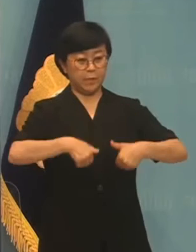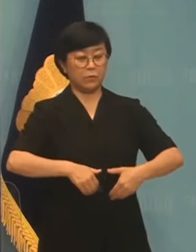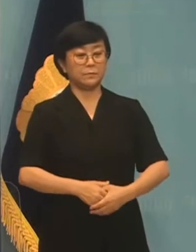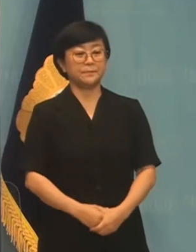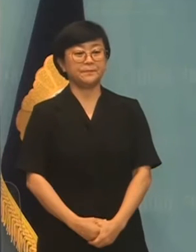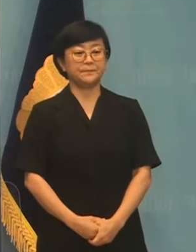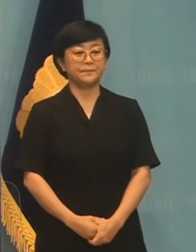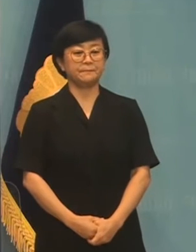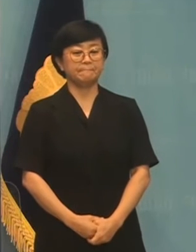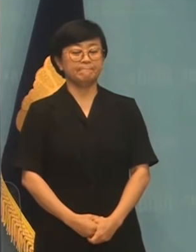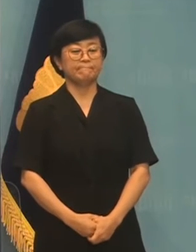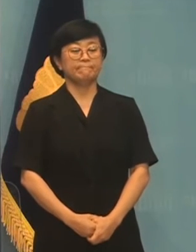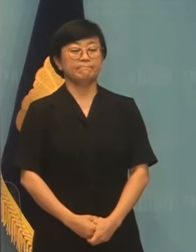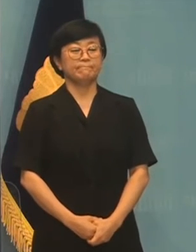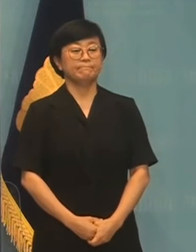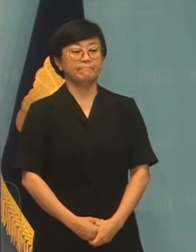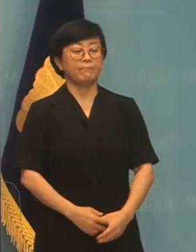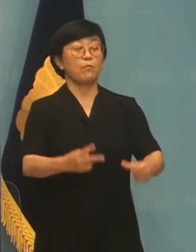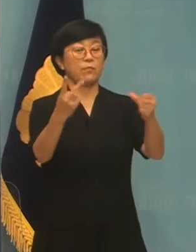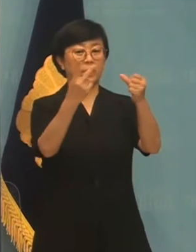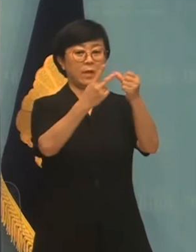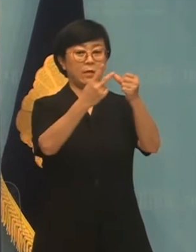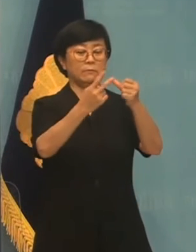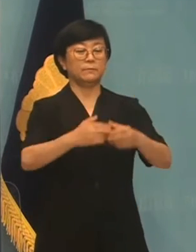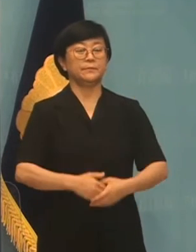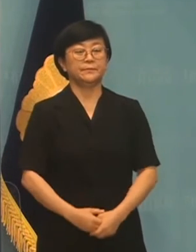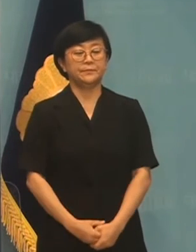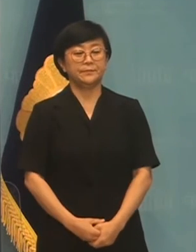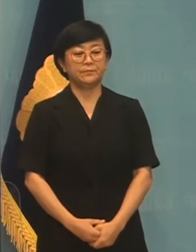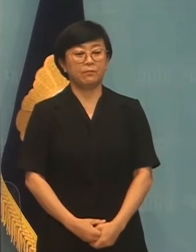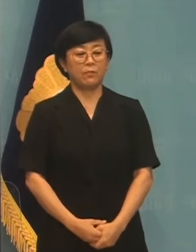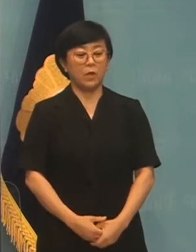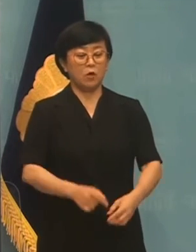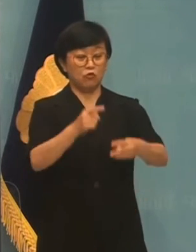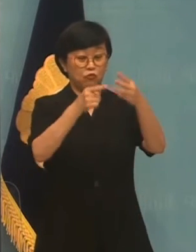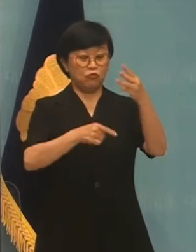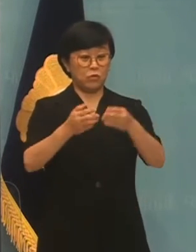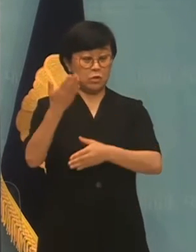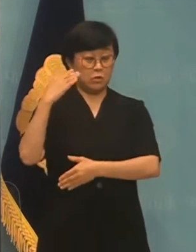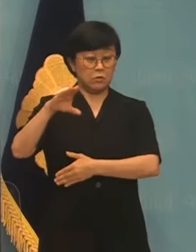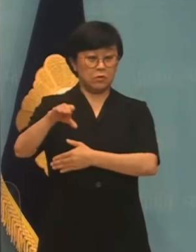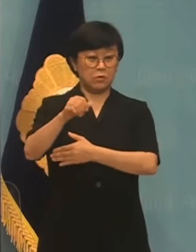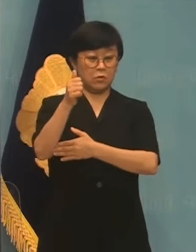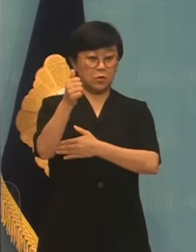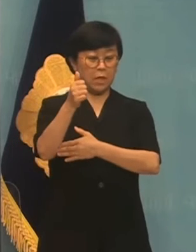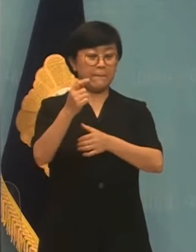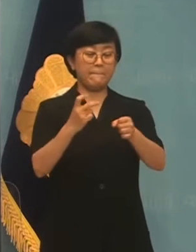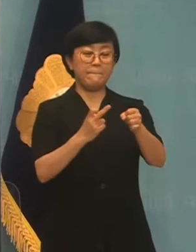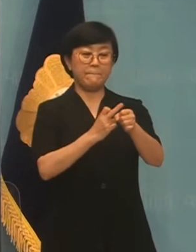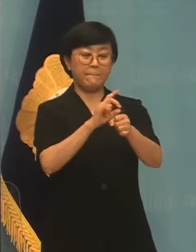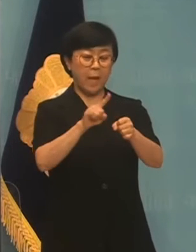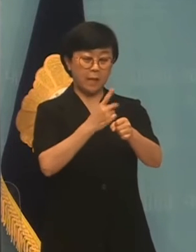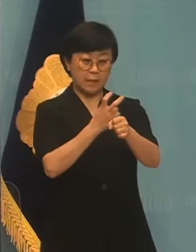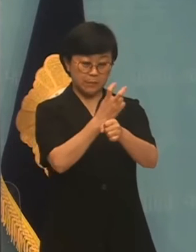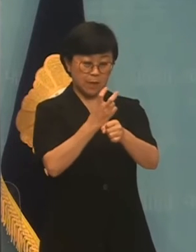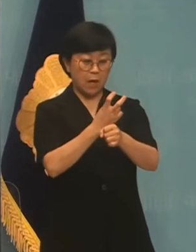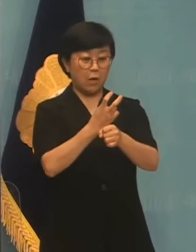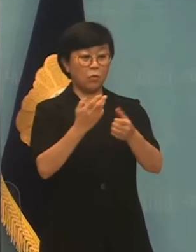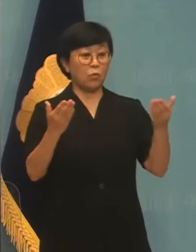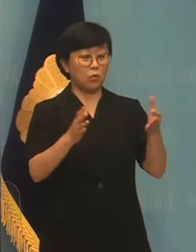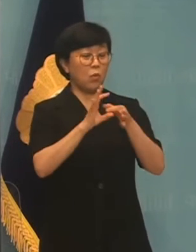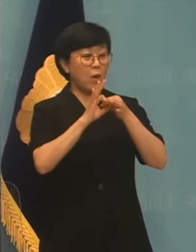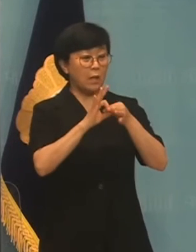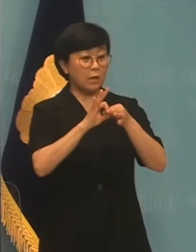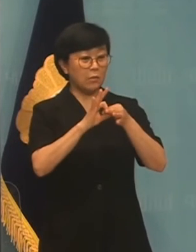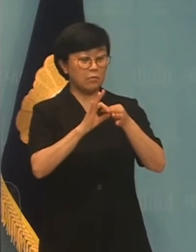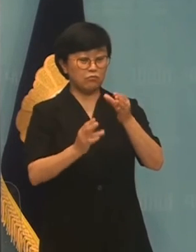것입니다. 두 번째 브리핑 드리겠습니다. 윤석열 주 120시간 노동 관련한